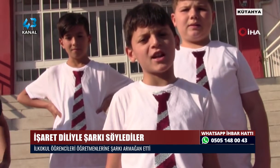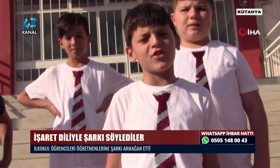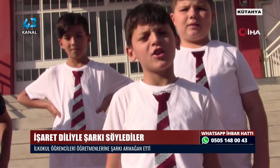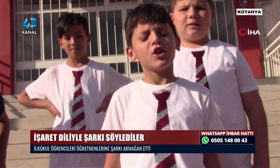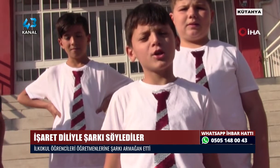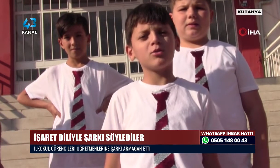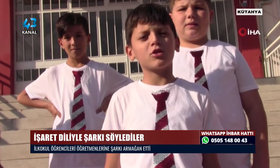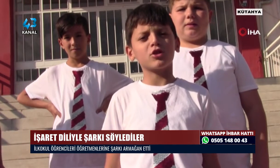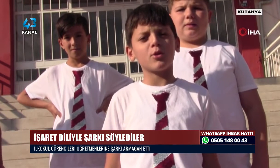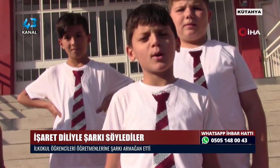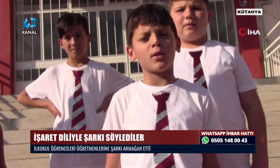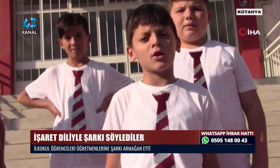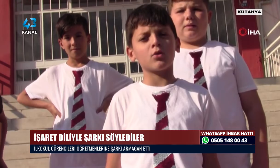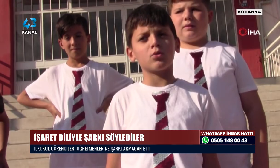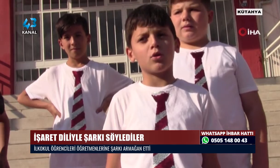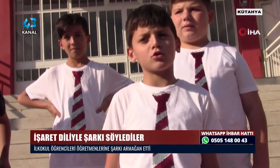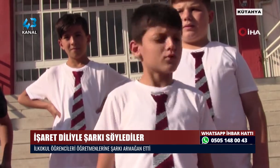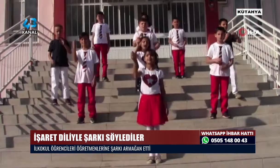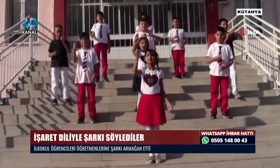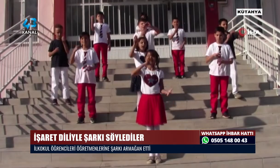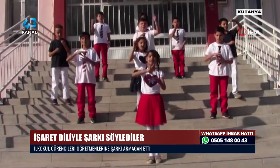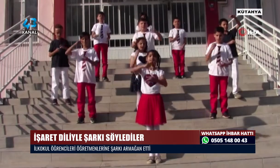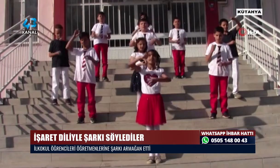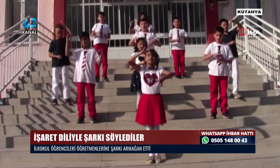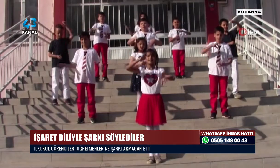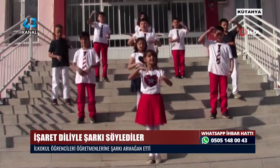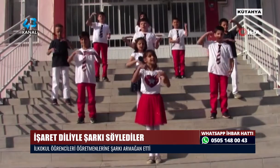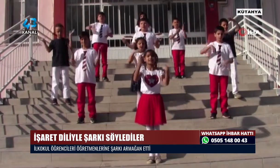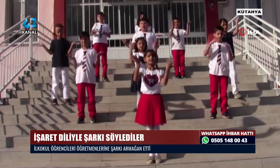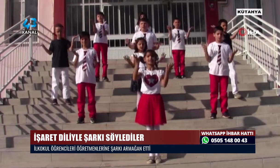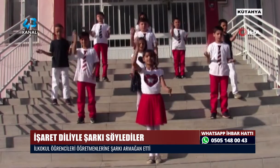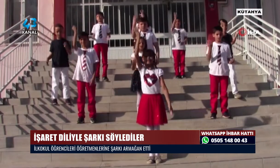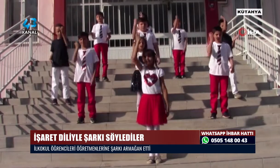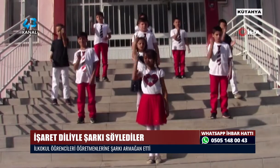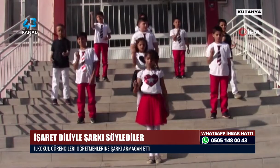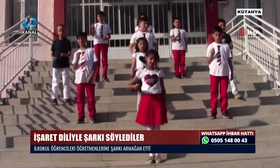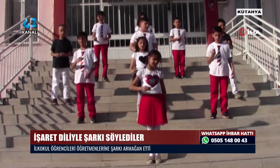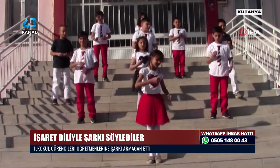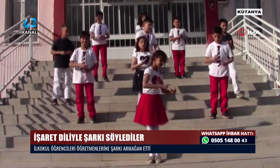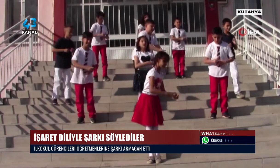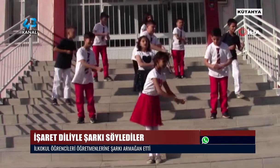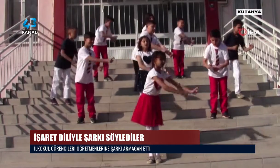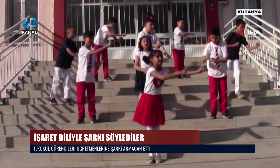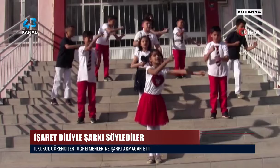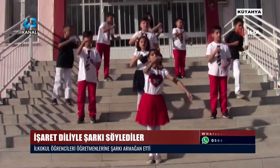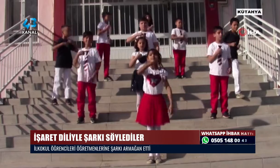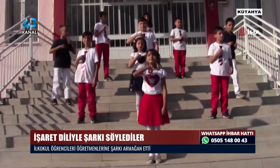değerlidir. 24 Kasım Öğretmenler Günü kutlu olsun. İşaret dili eğitmeni Pelin Solak, Öğretmenler Günü'nde öğretmenlere güzel bir sunum